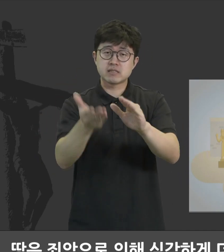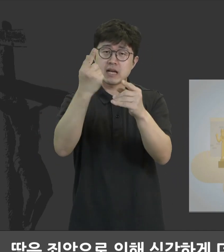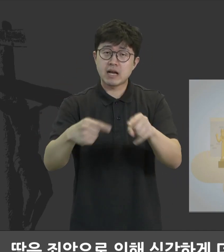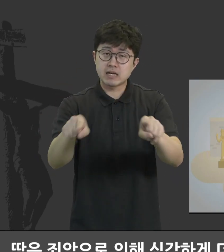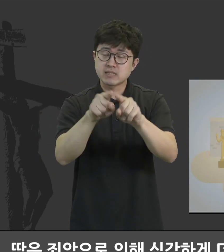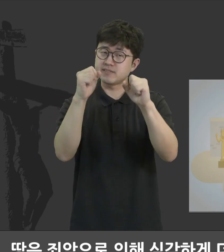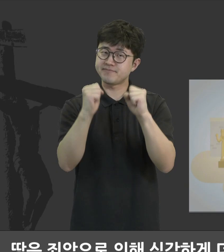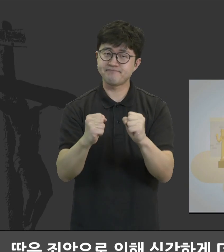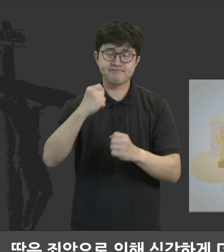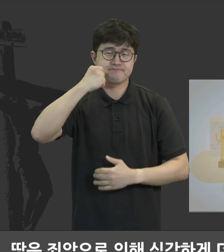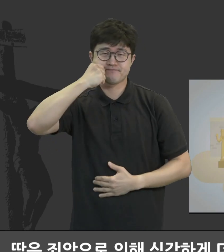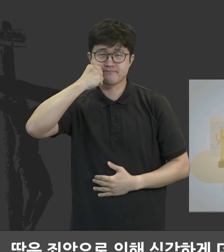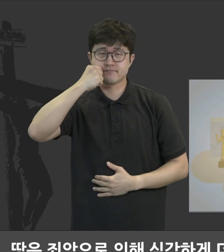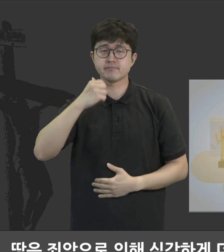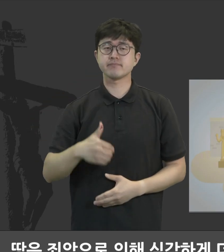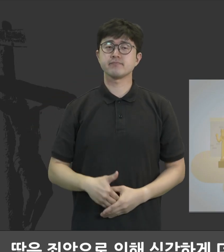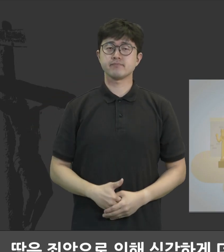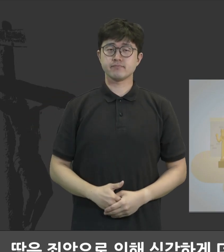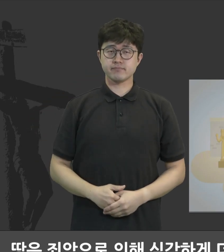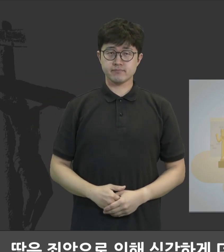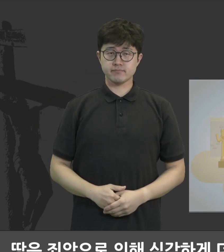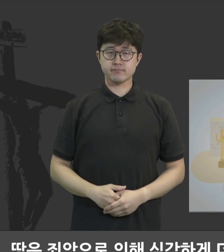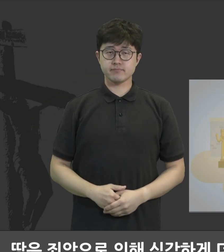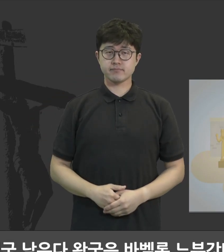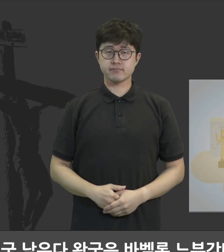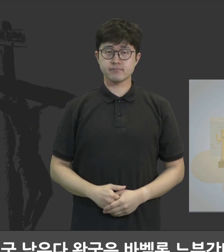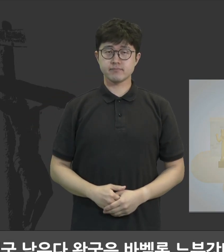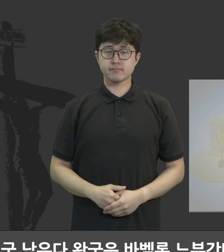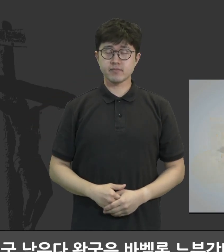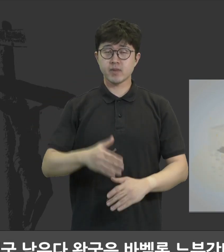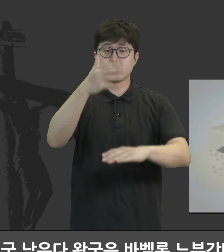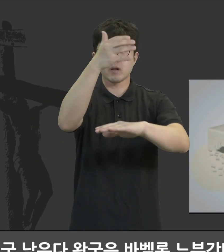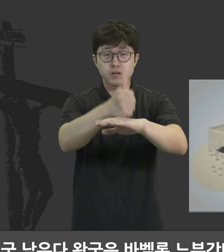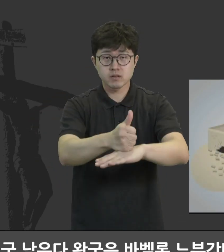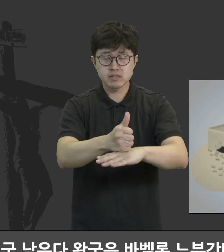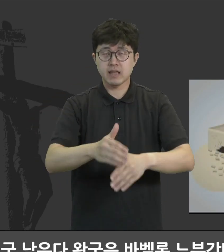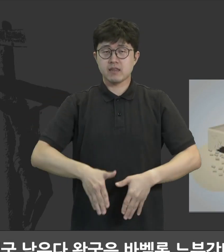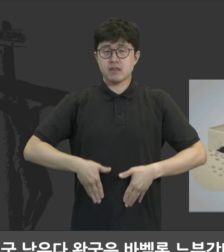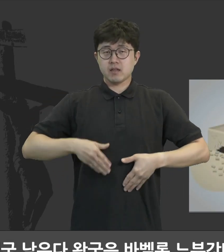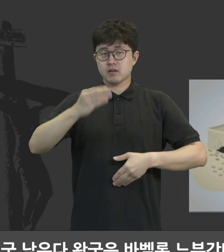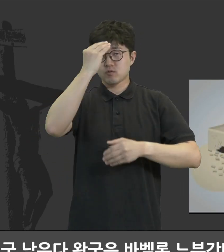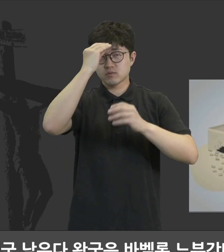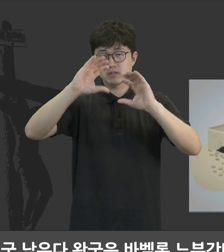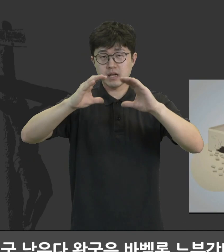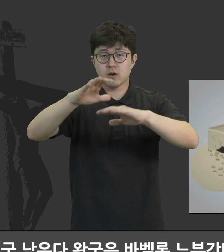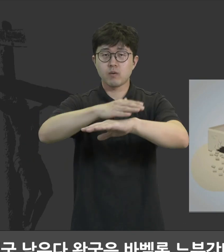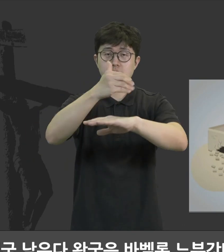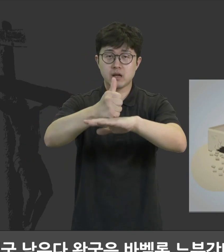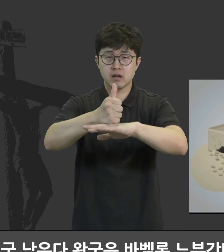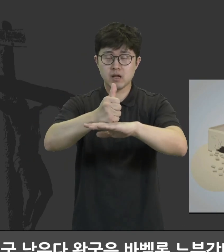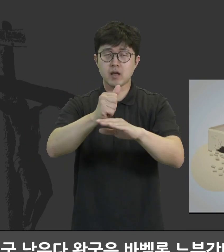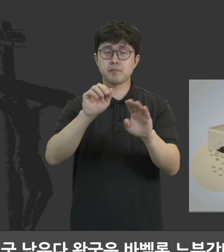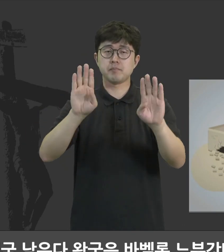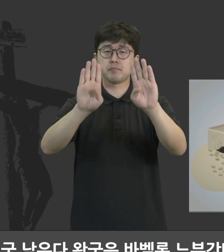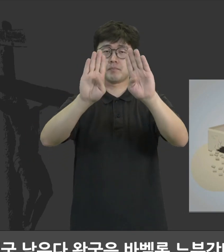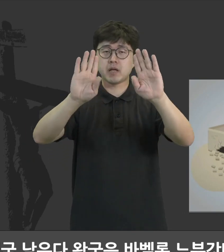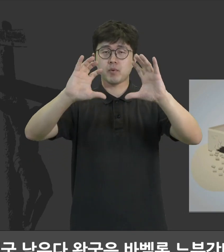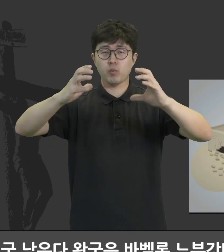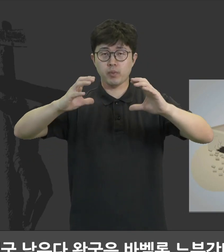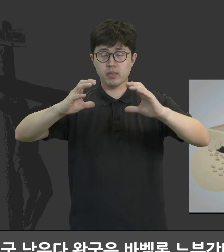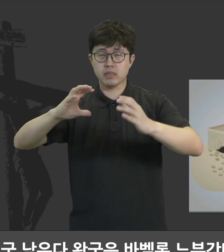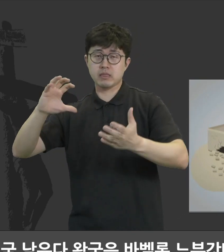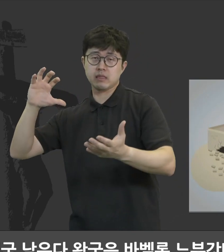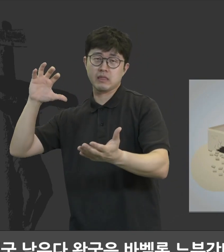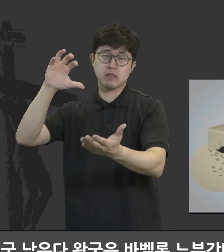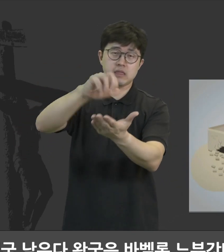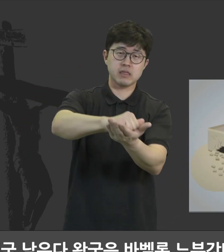이상 백성들 가운데 머무실 수 없었습니다. 결국 남유다 왕국은 바벨론 느부갓네살의 손에